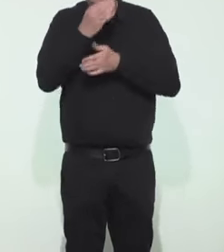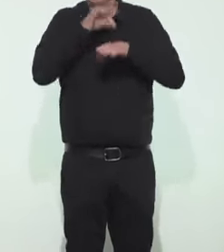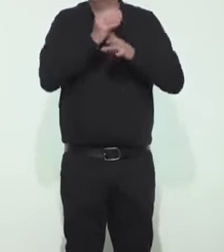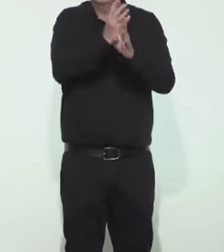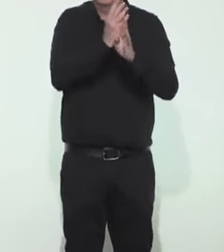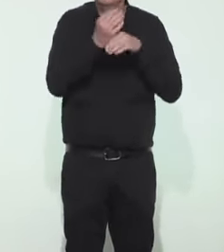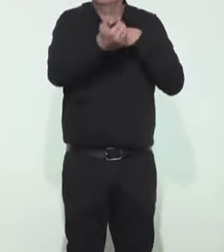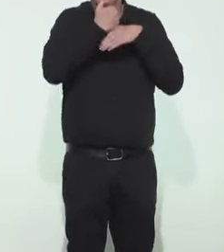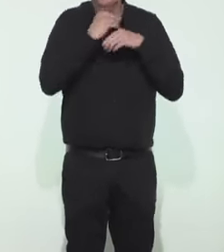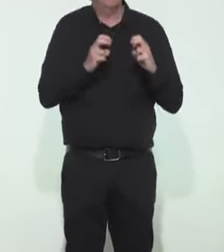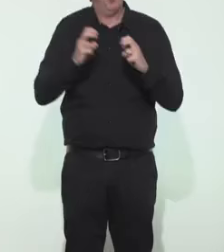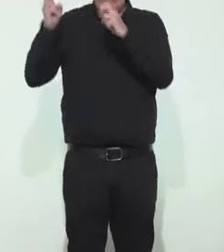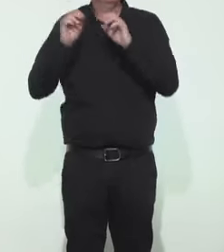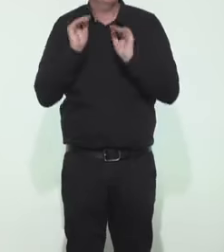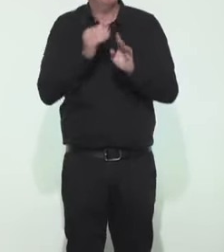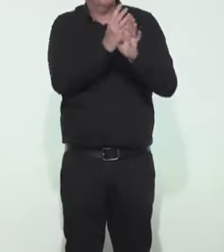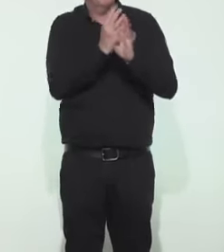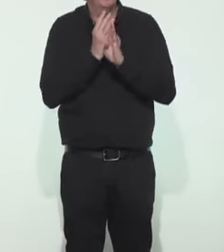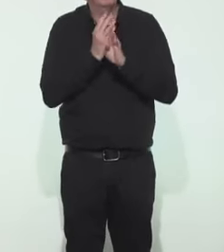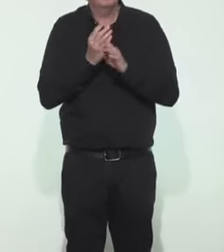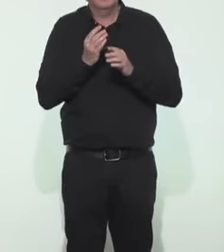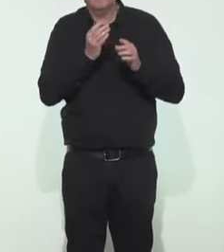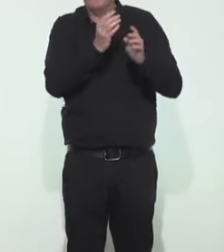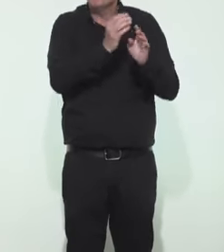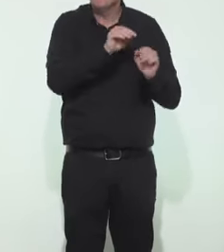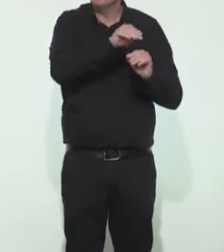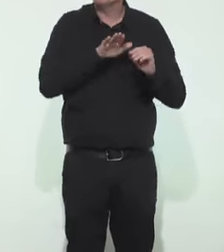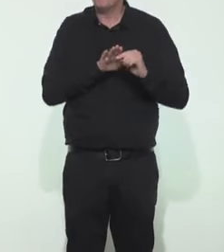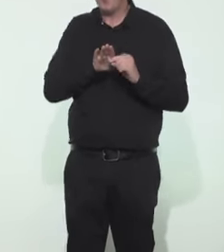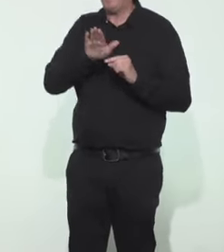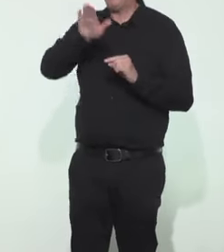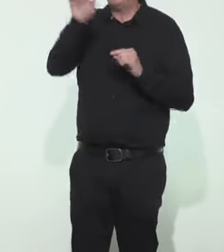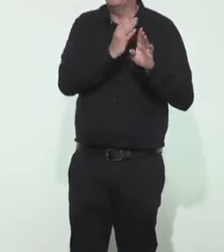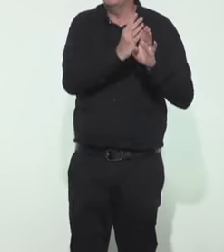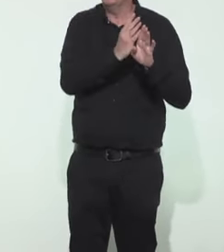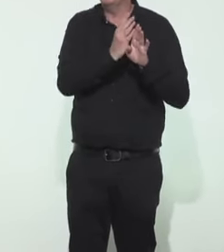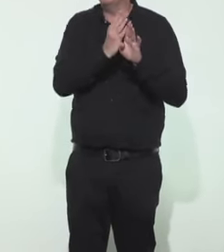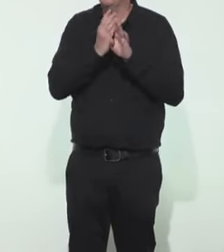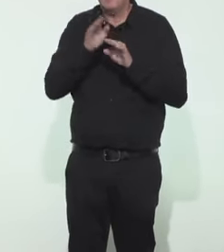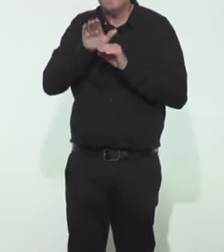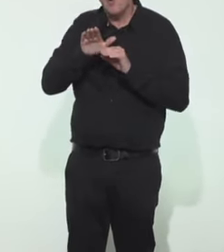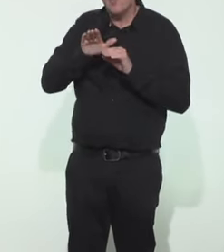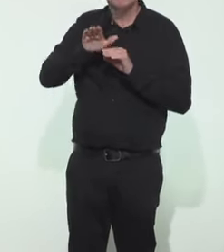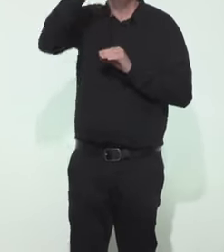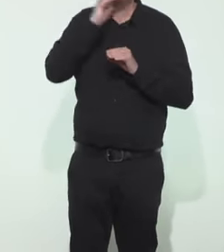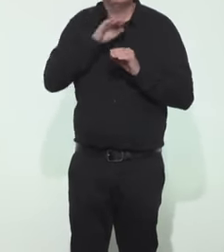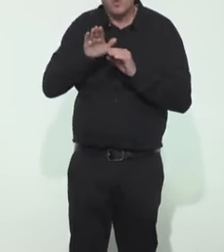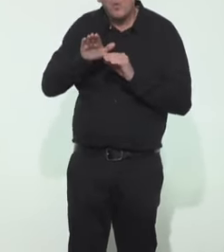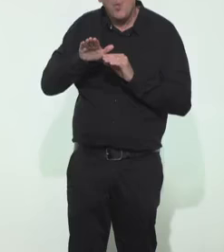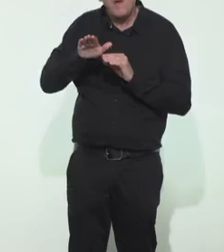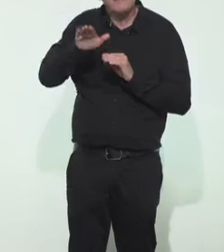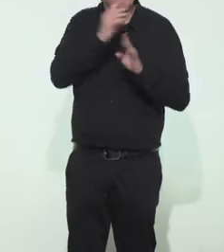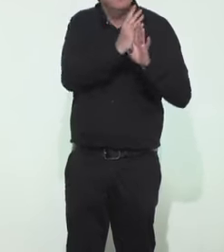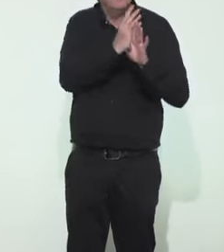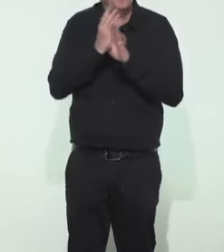continue de progresser certes ils progressent moins vite mais il continue de progresser et ce soir nous n'avons jamais eu autant de patients en